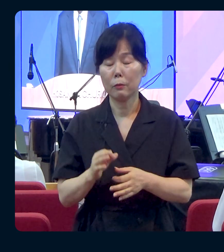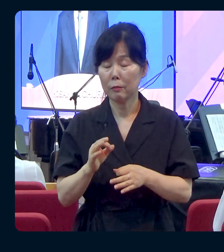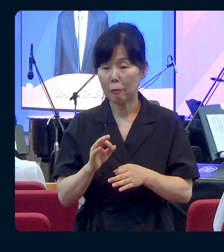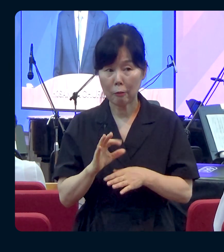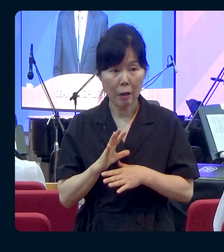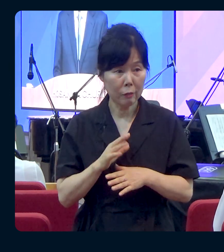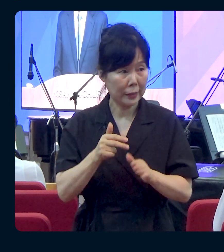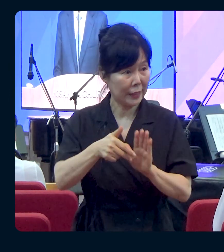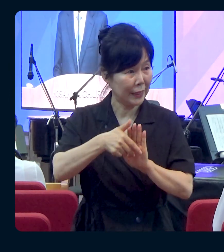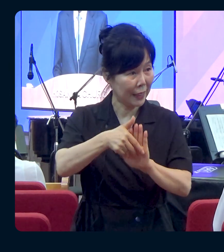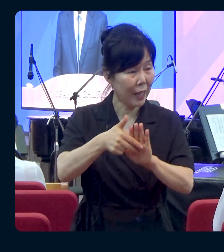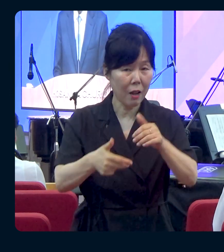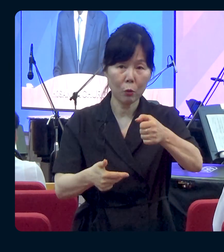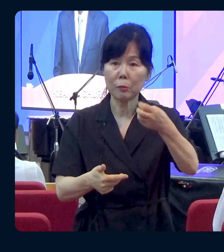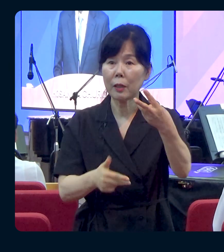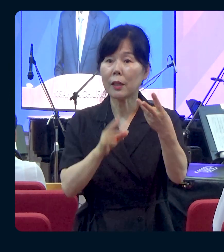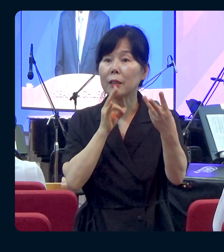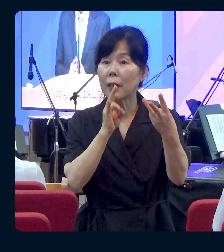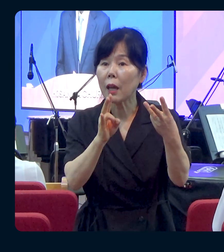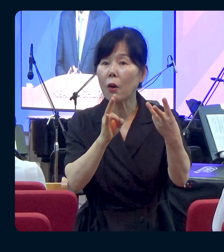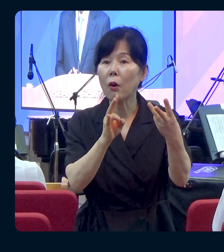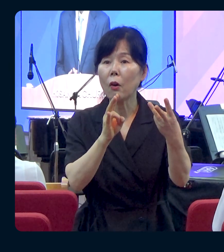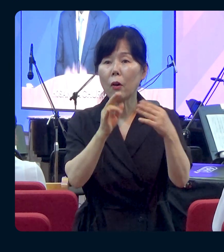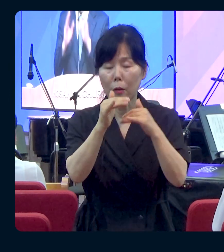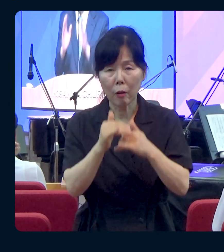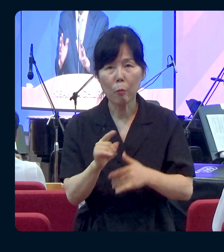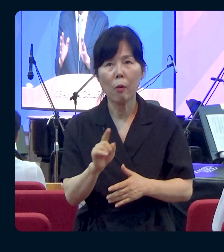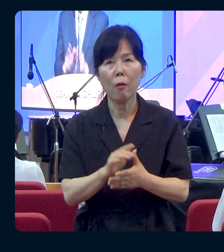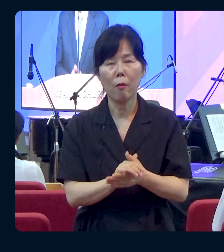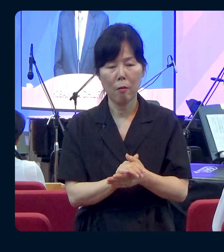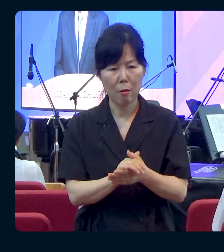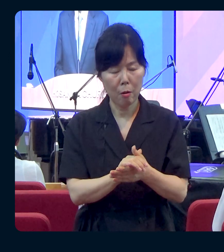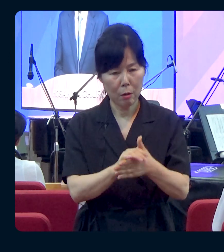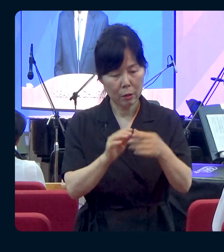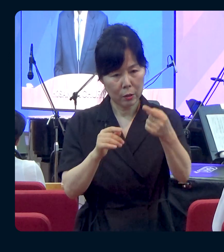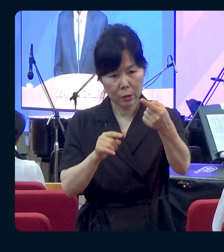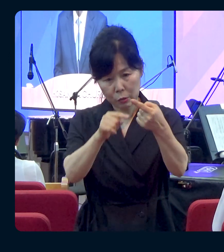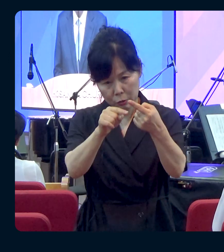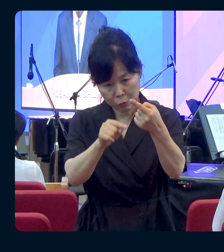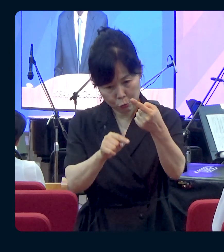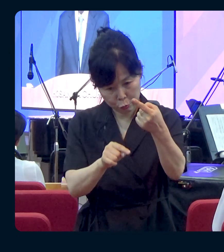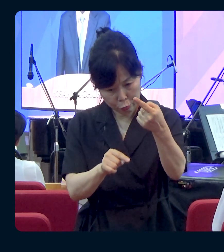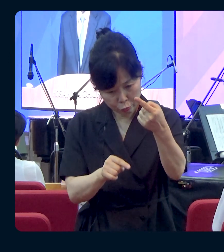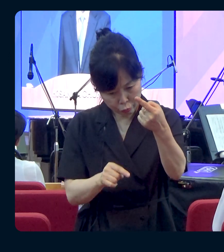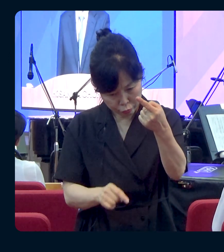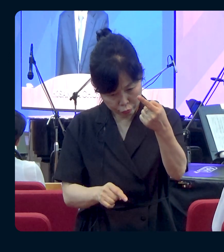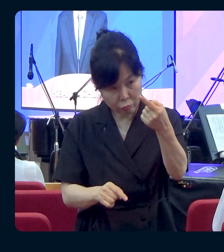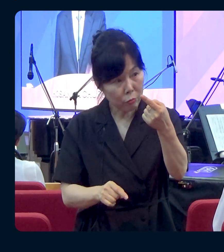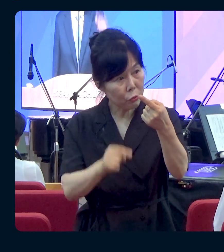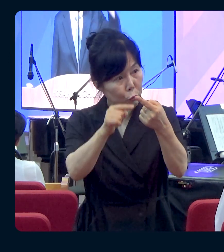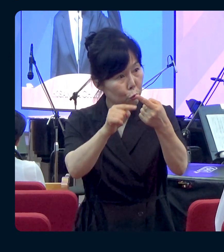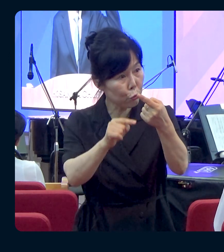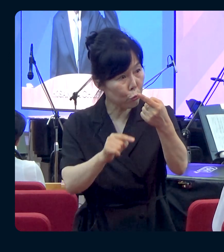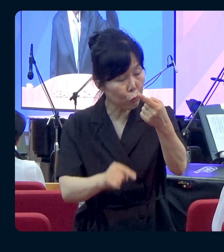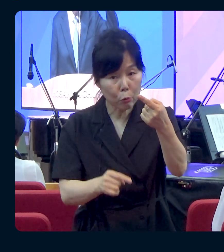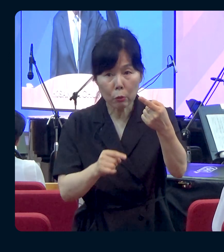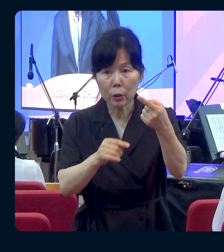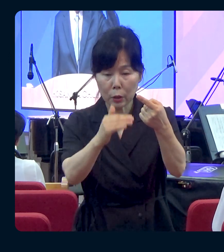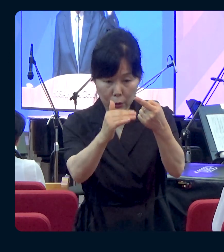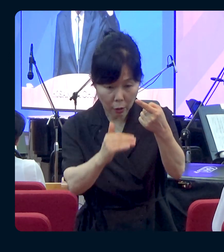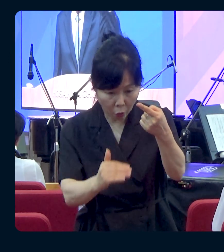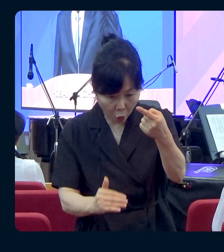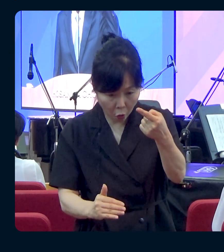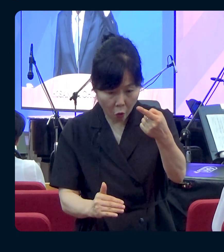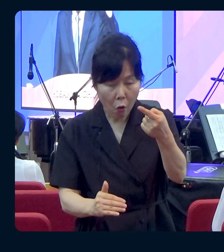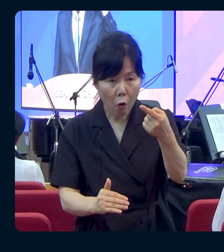이 놀라운 이사야의 예언의 말씀을 보면 거기에 얼핏 볼 때 흐름에 맞지 않는, 도저히 이해가